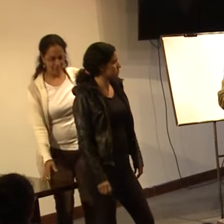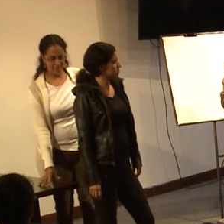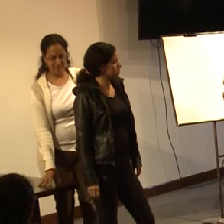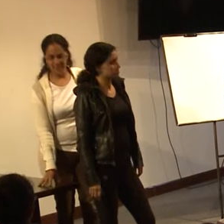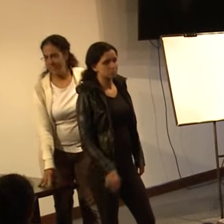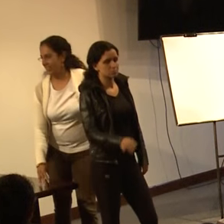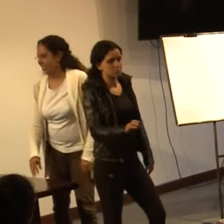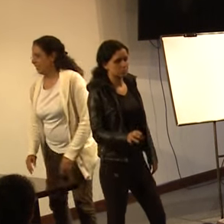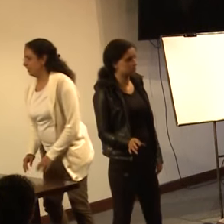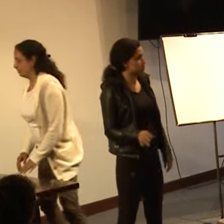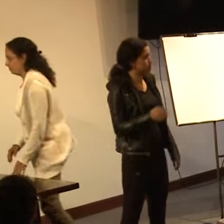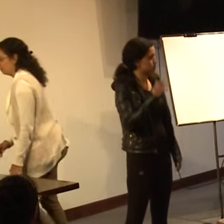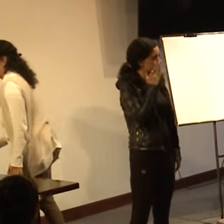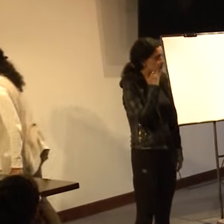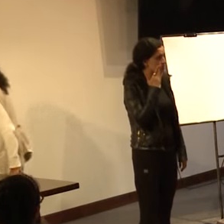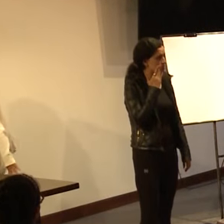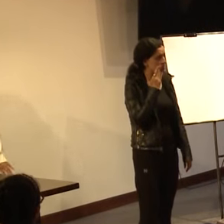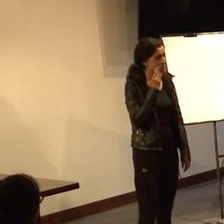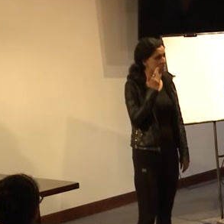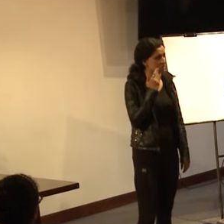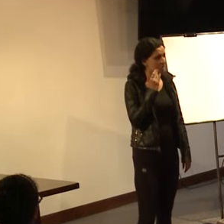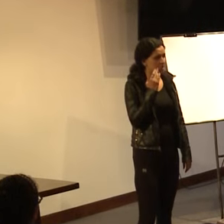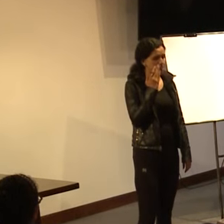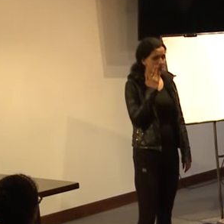Puede ser una descripción también, ¿no? Es decir,